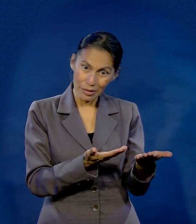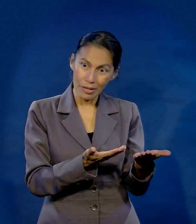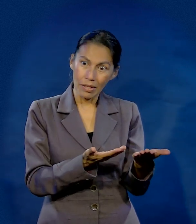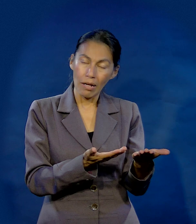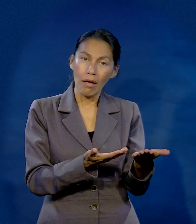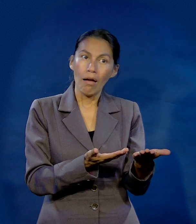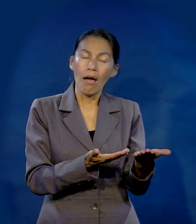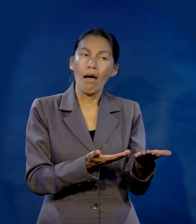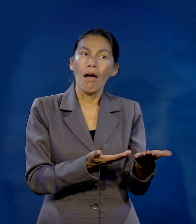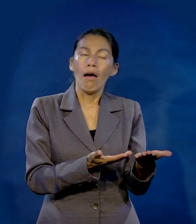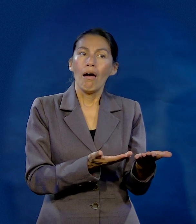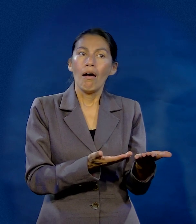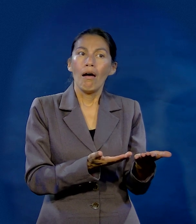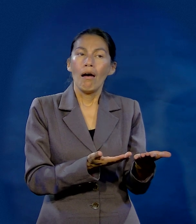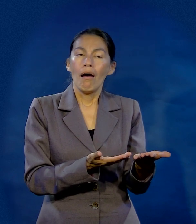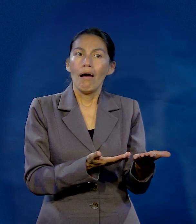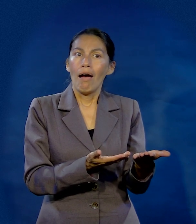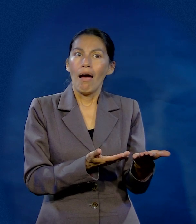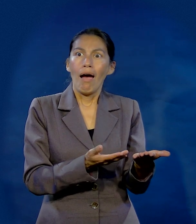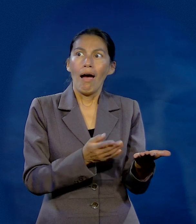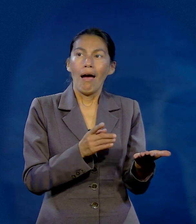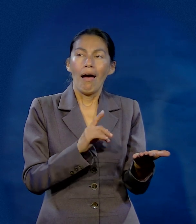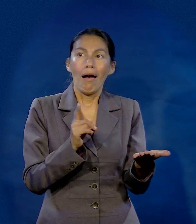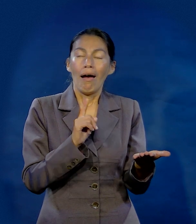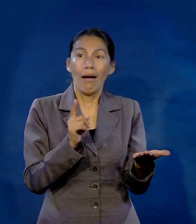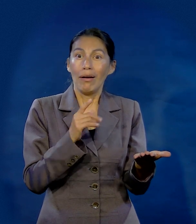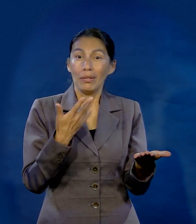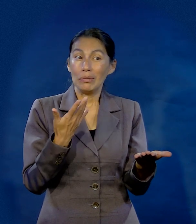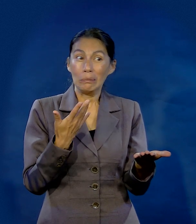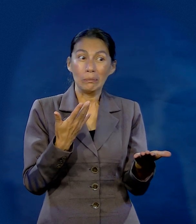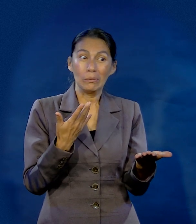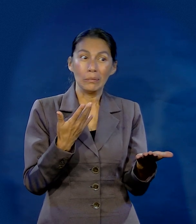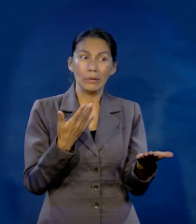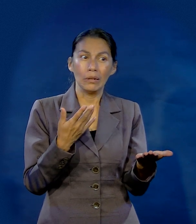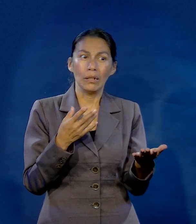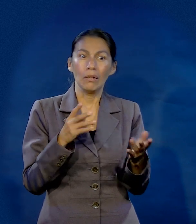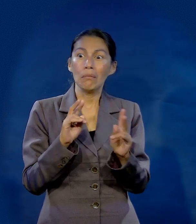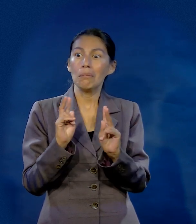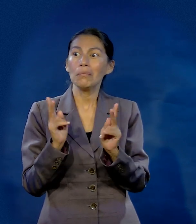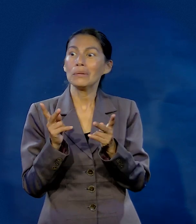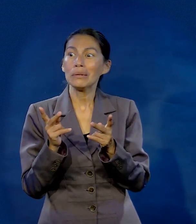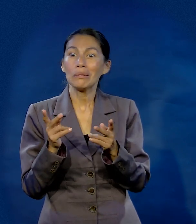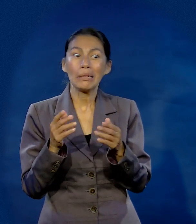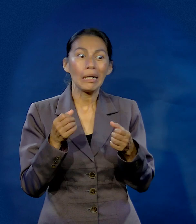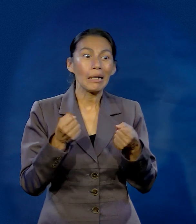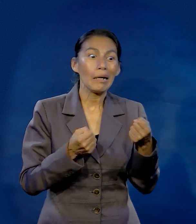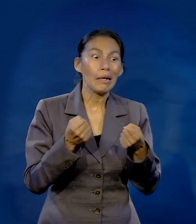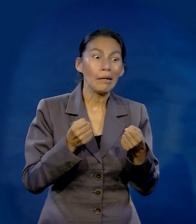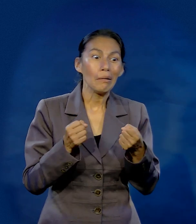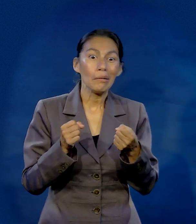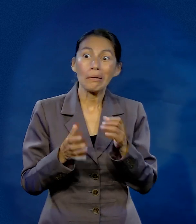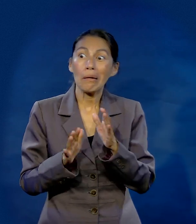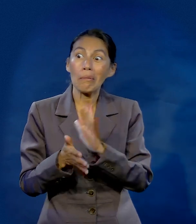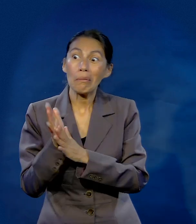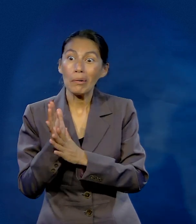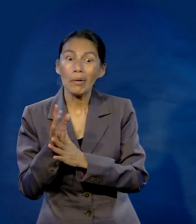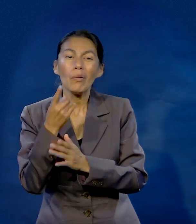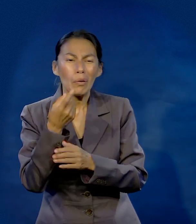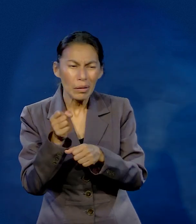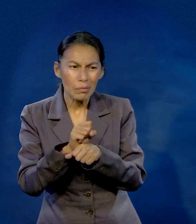vecino vecino le compré un regalo con mucho cariño Aquí tiene estoy saliendo yo Rápido como